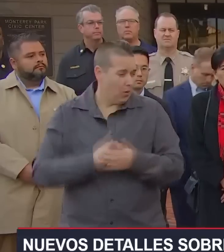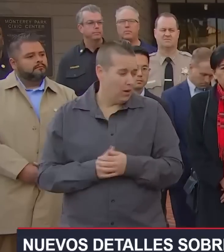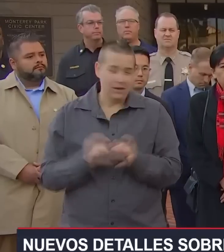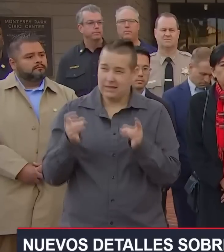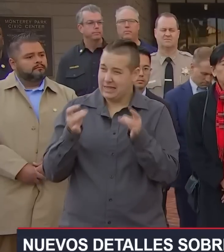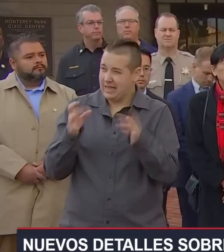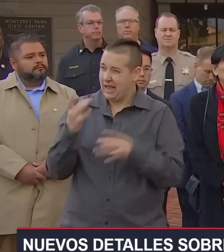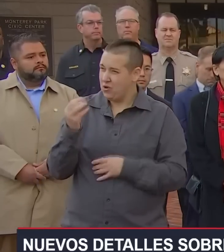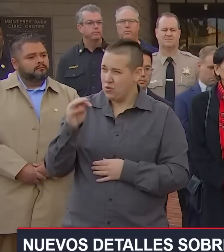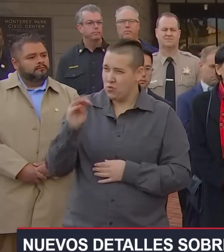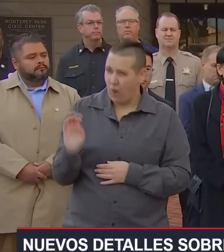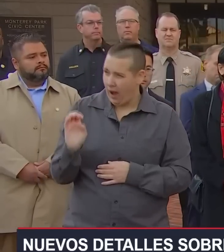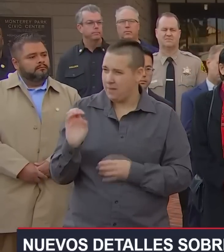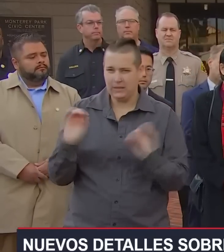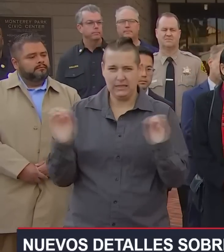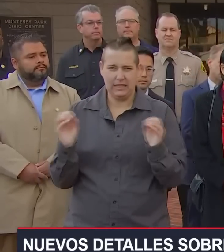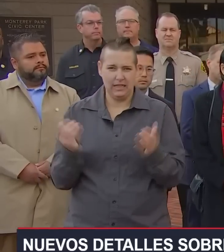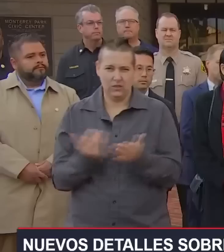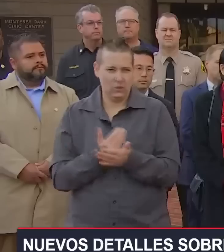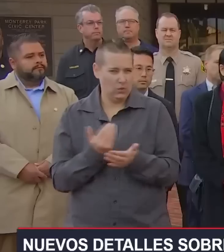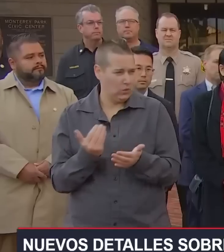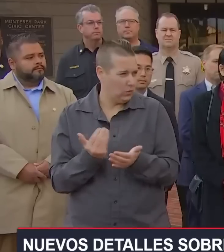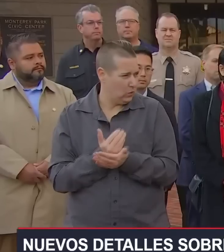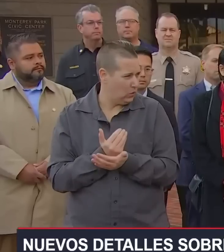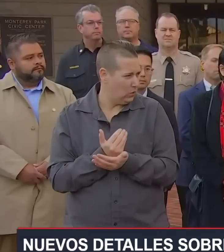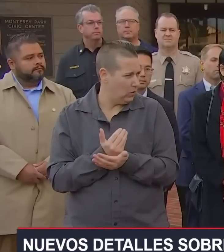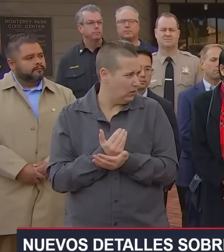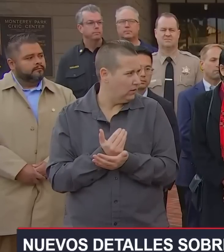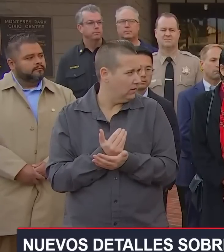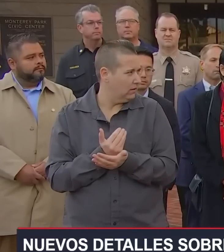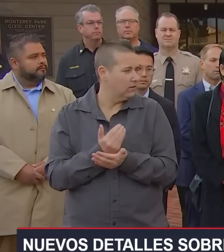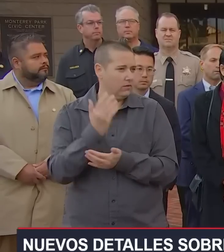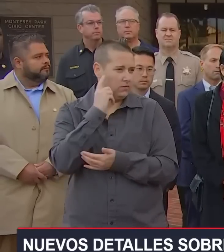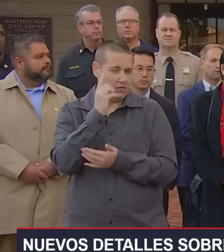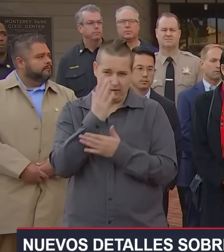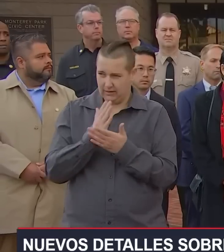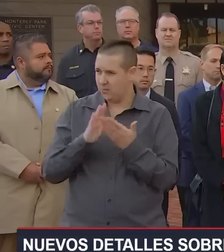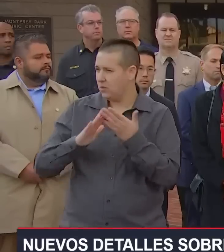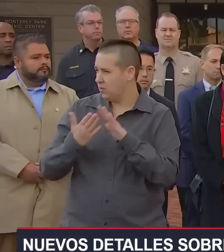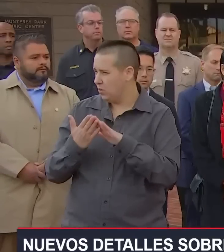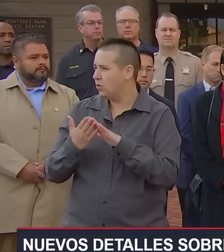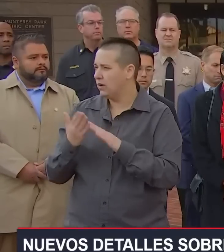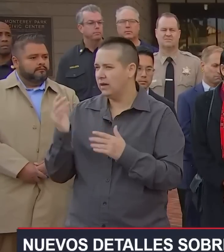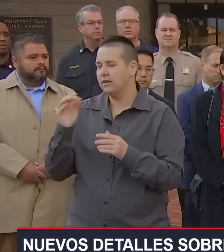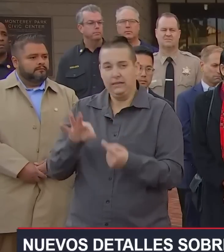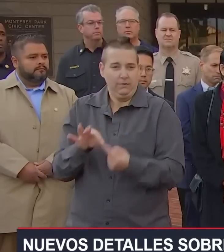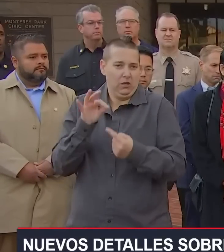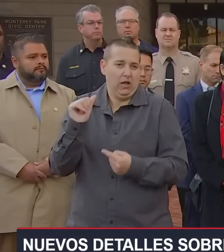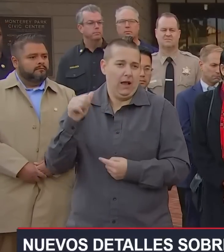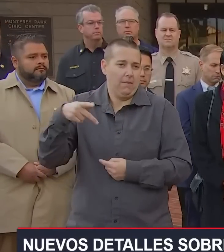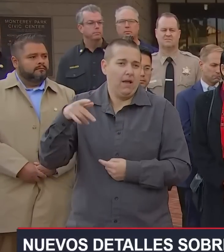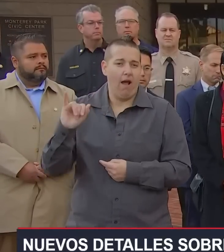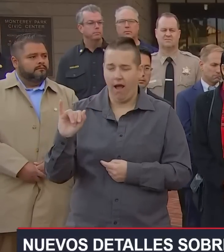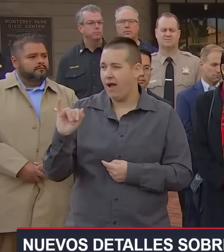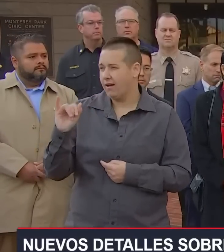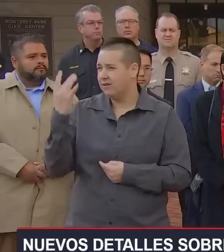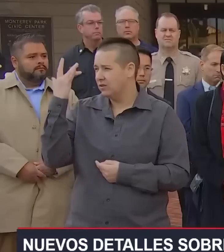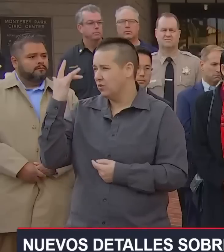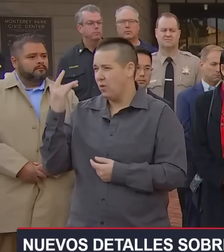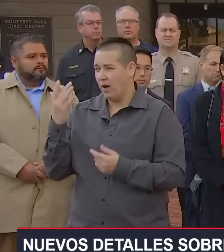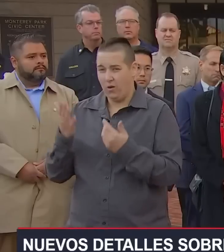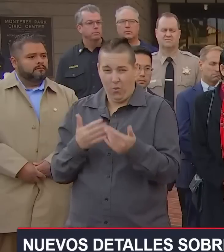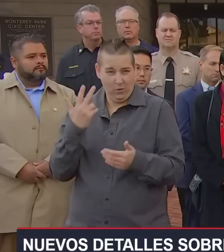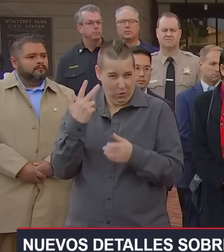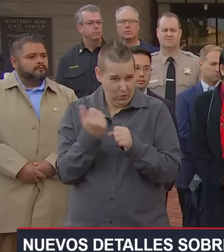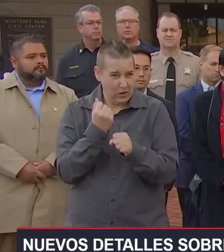nuestra comunidad como saben los crímenes de odio no son cosa nueva en algunas de